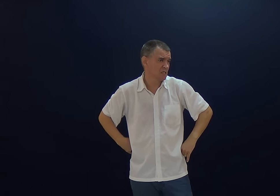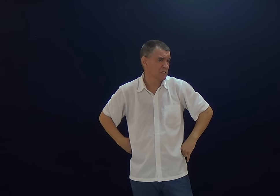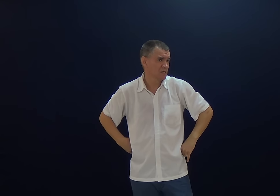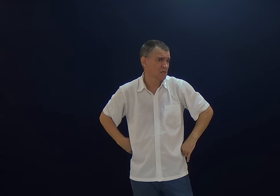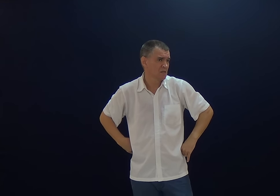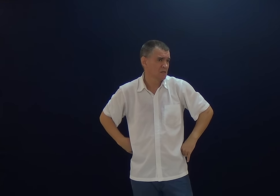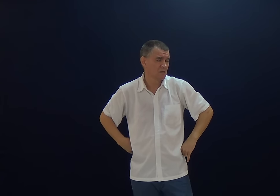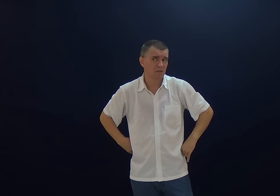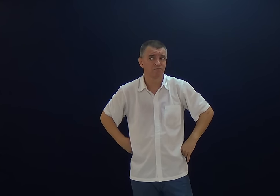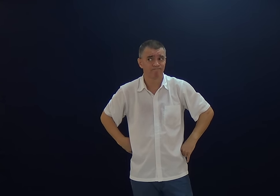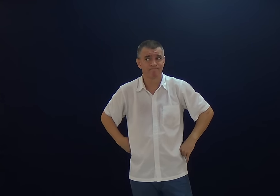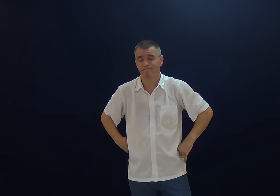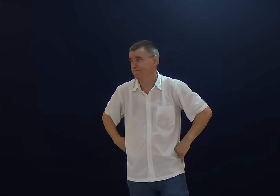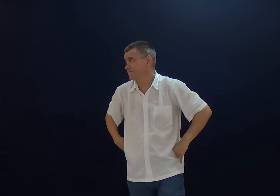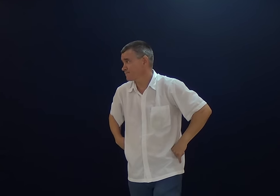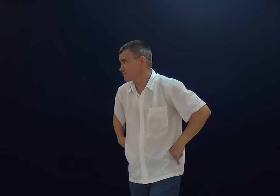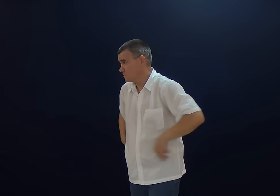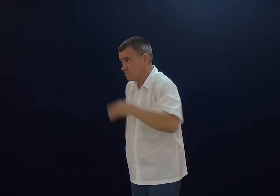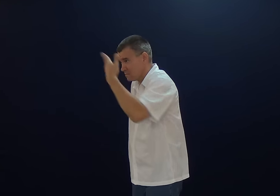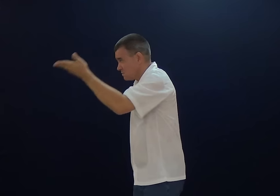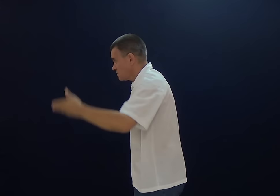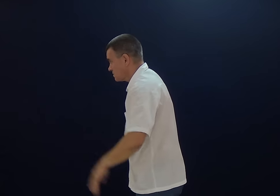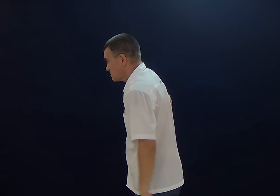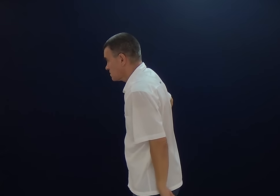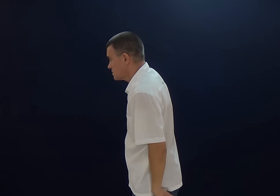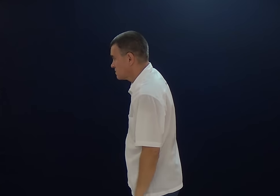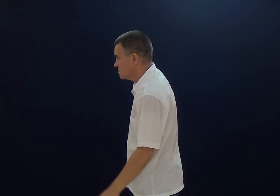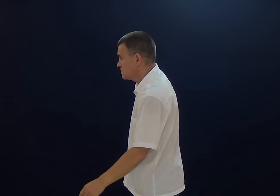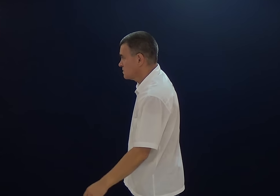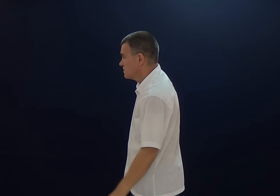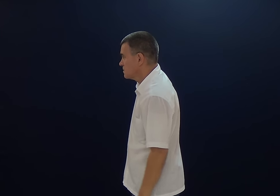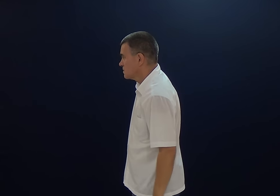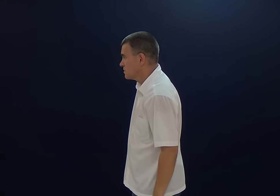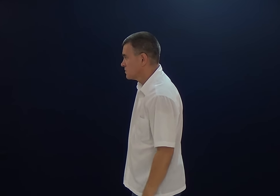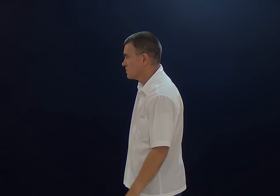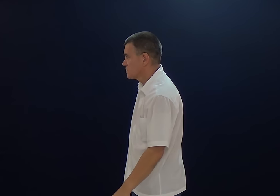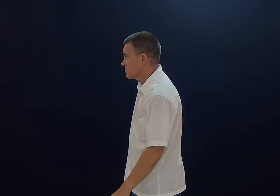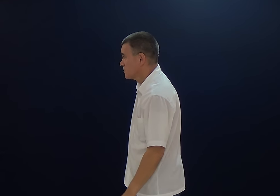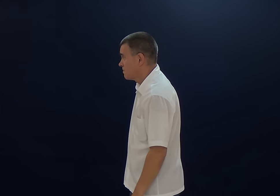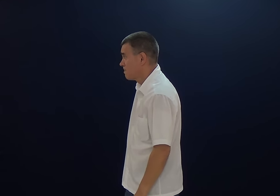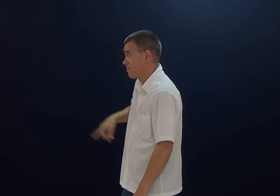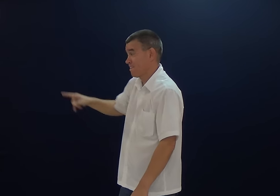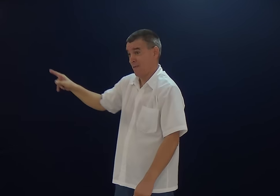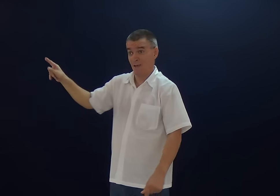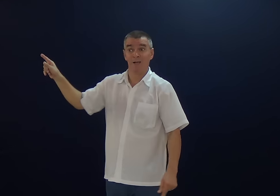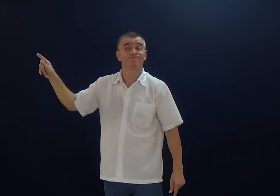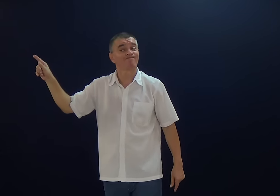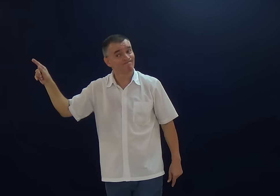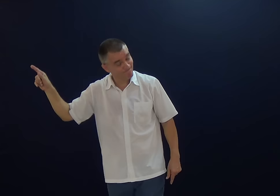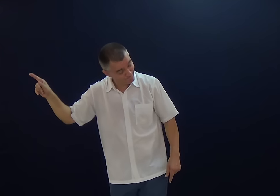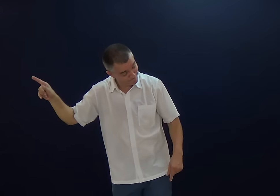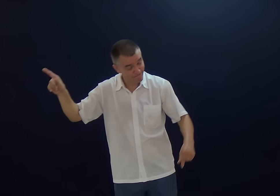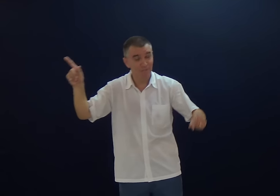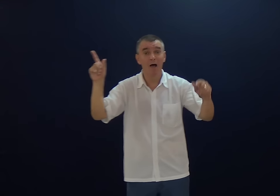Evite o conselho do inimigo das nossas almas pode passar pro próximo olha ali